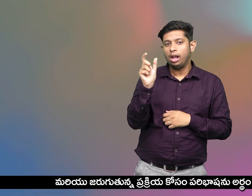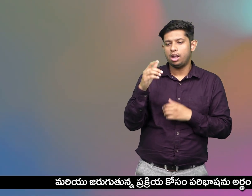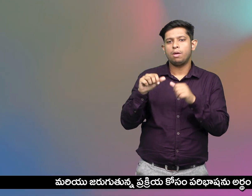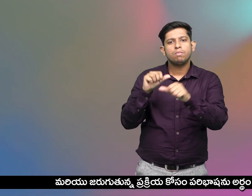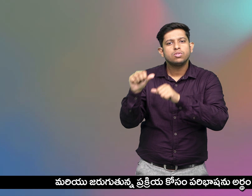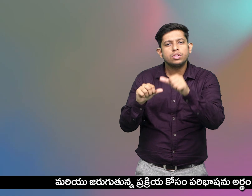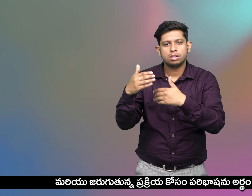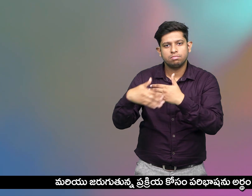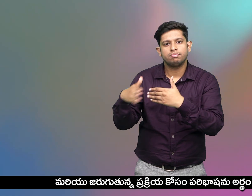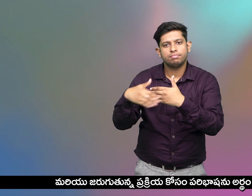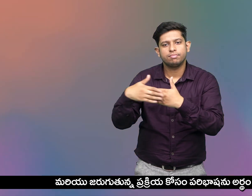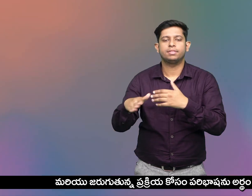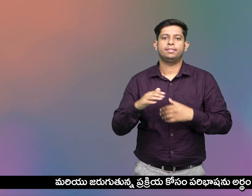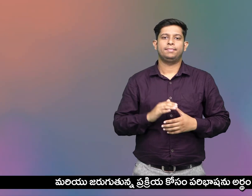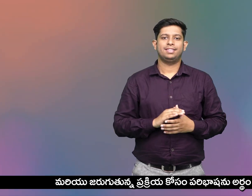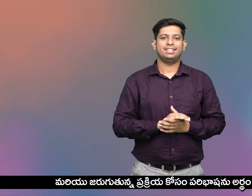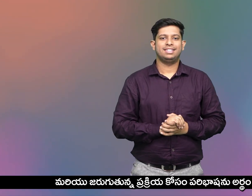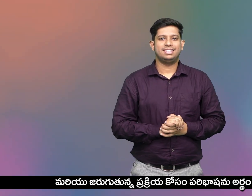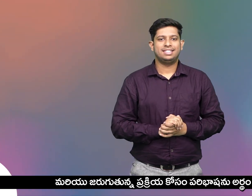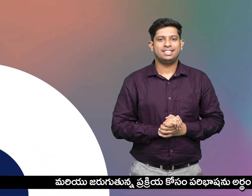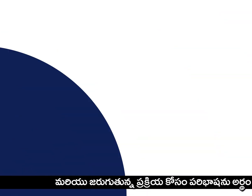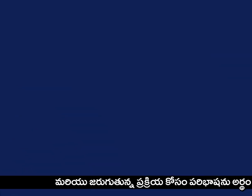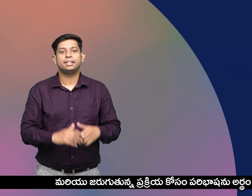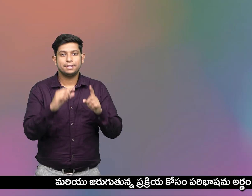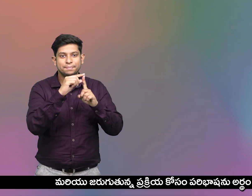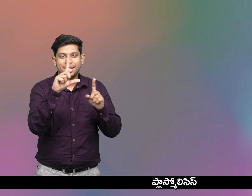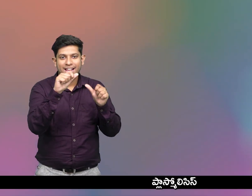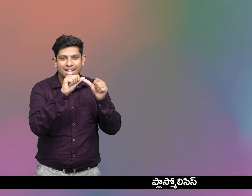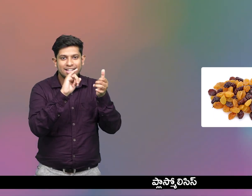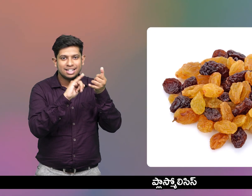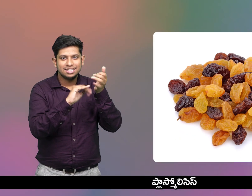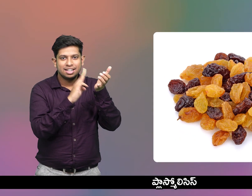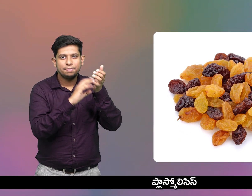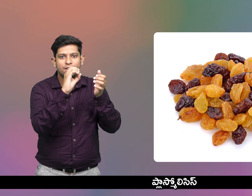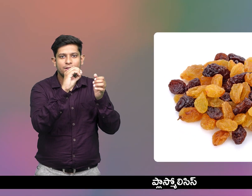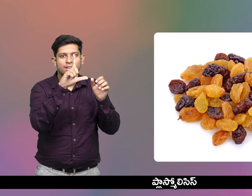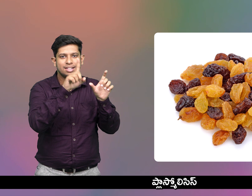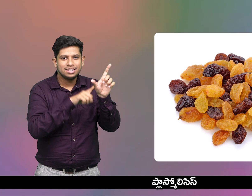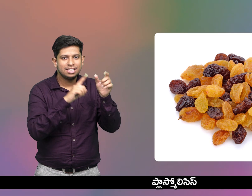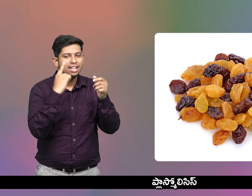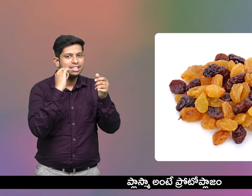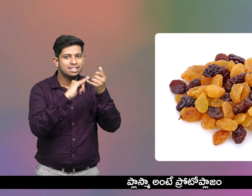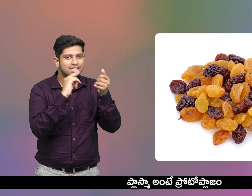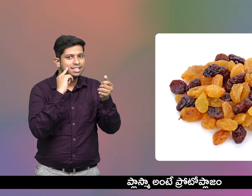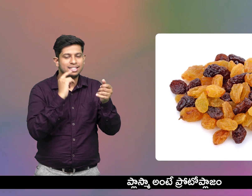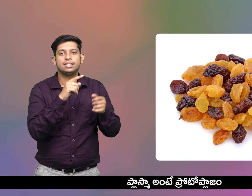జరుగుతున్న ప్రక్రియ కోసం పరిభాషను అర్థం చేసుకోండి. ప్లాస్మోలిసిస్. ప్లాస్మా